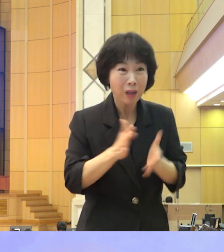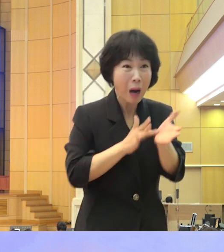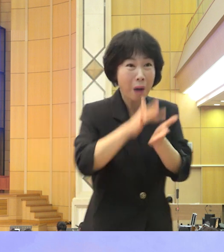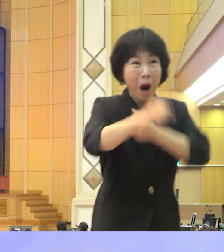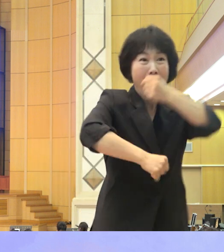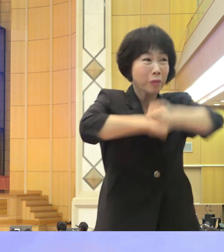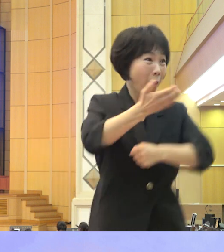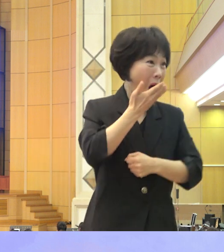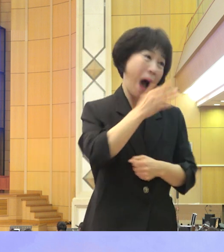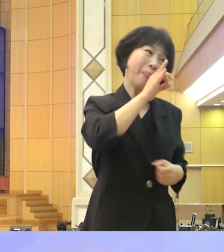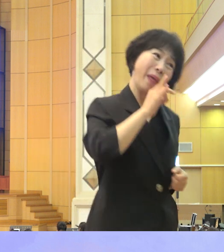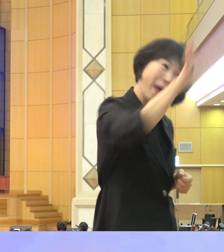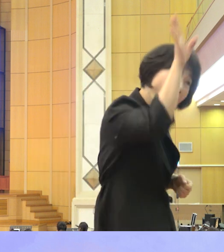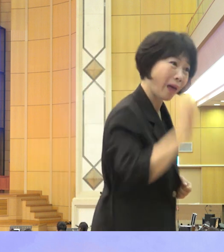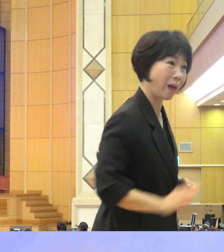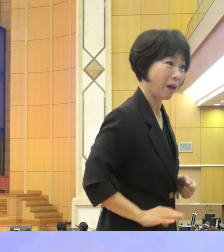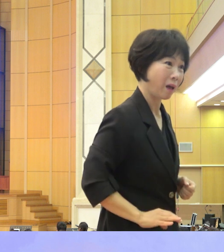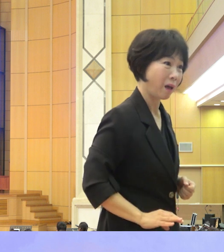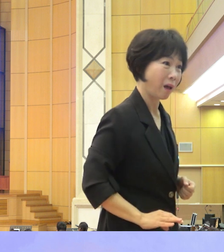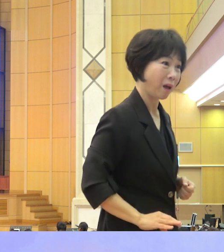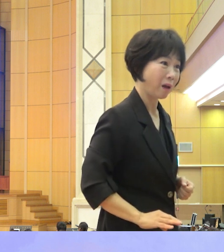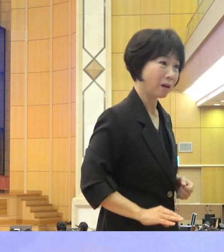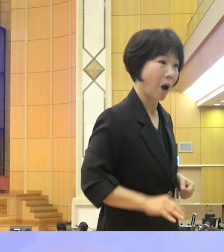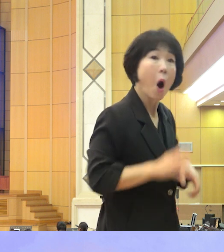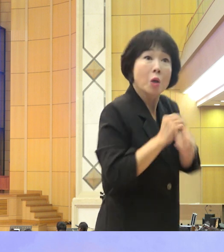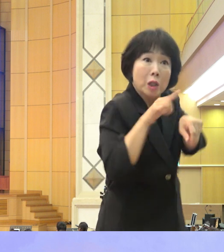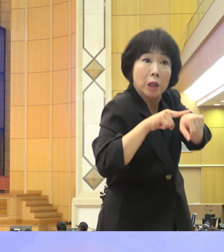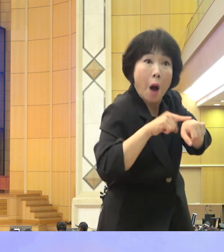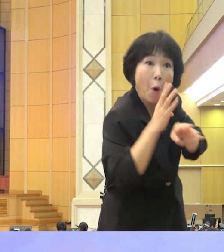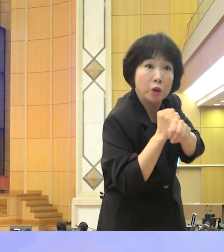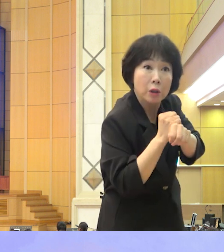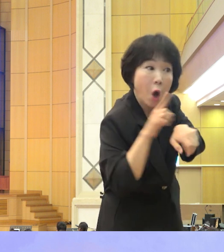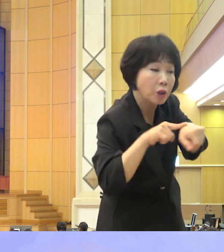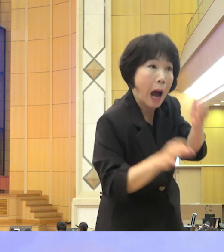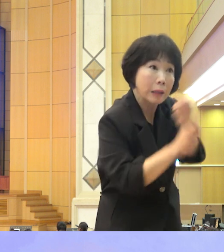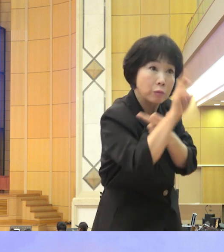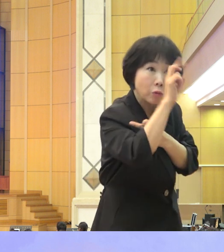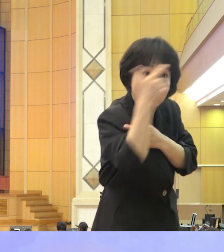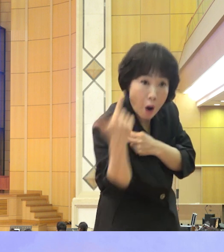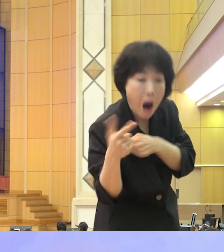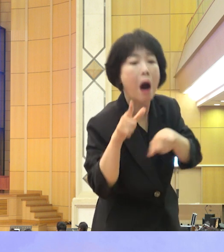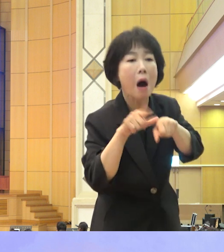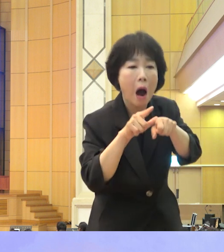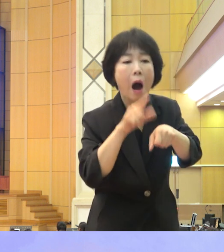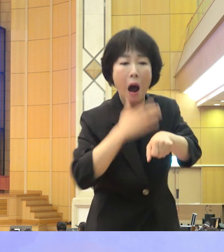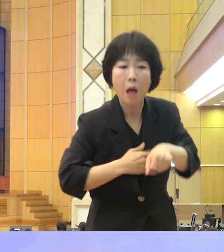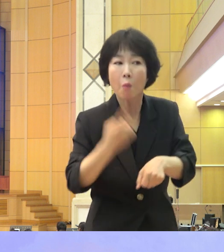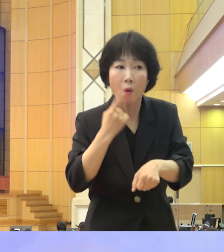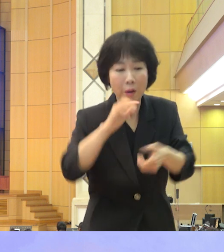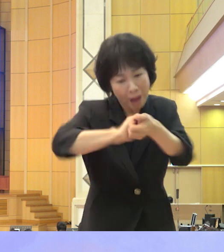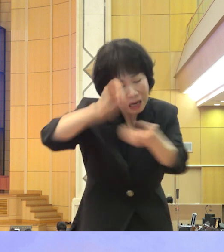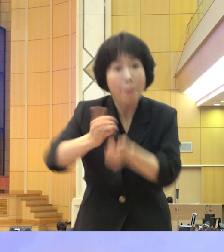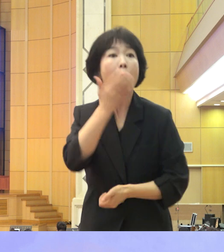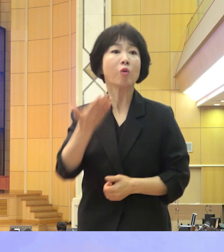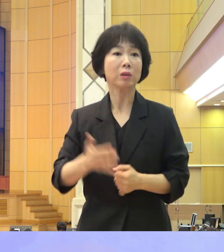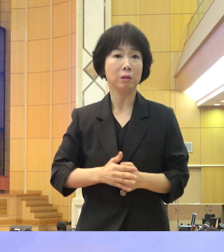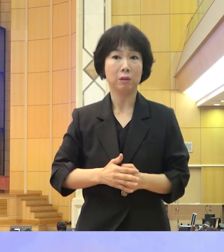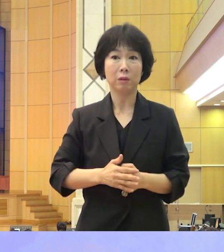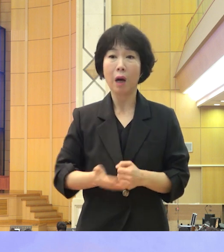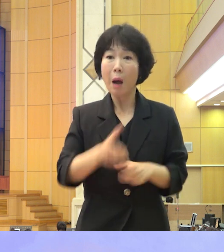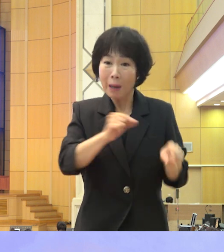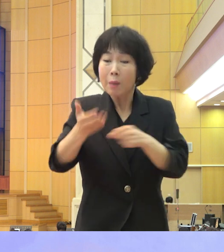따라서 또 먹어야 되는 것처럼, 알고 약도 먹어야 되는 것처럼, 우리가 음식을 먹는 것, 음식